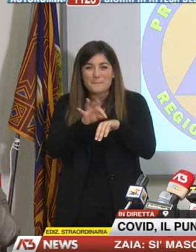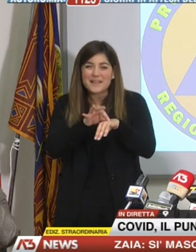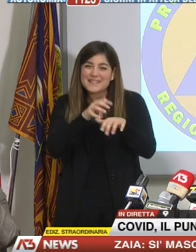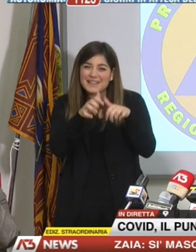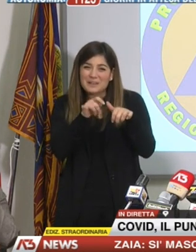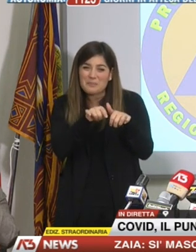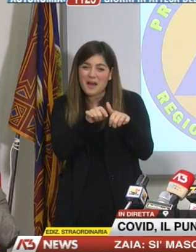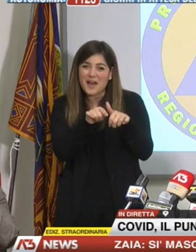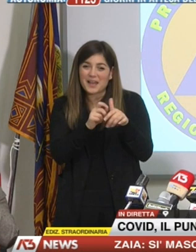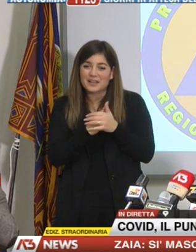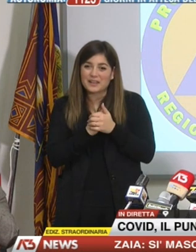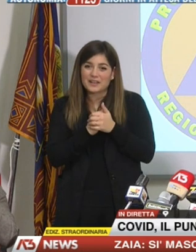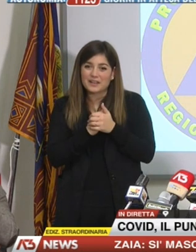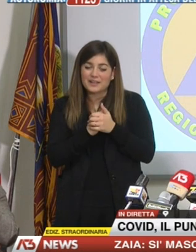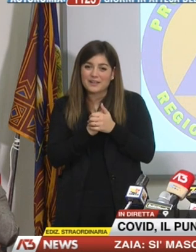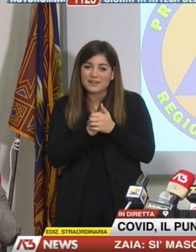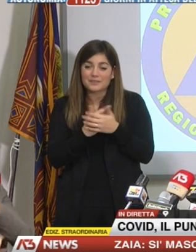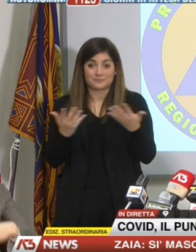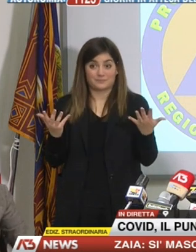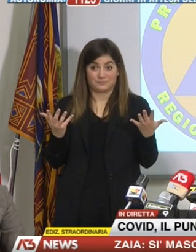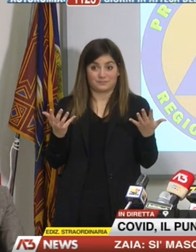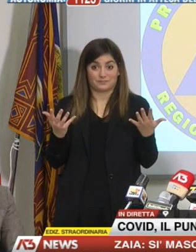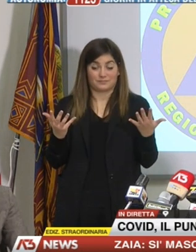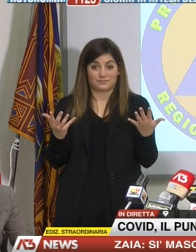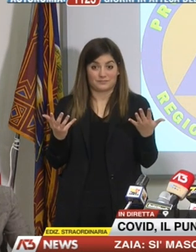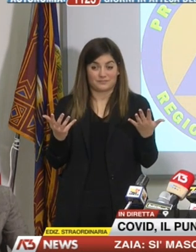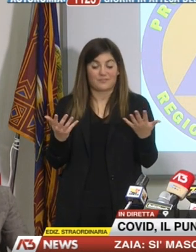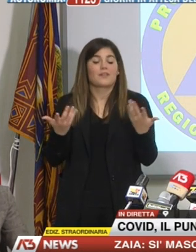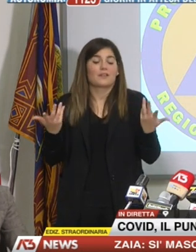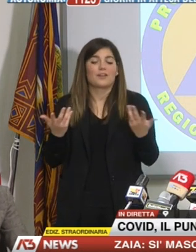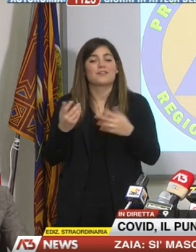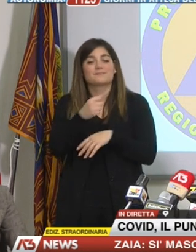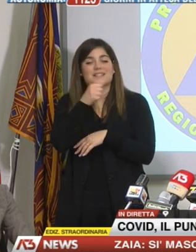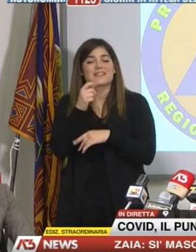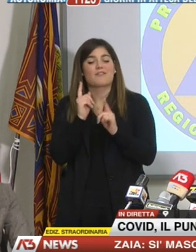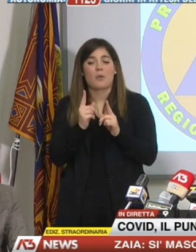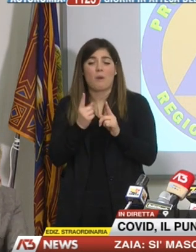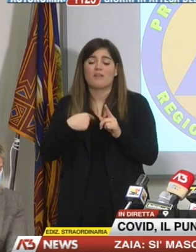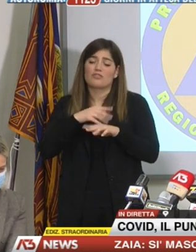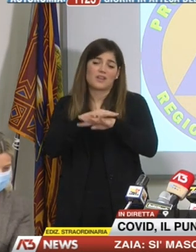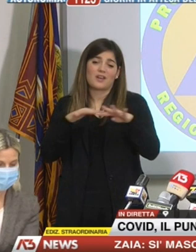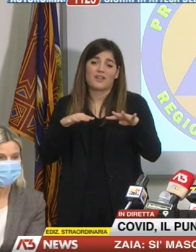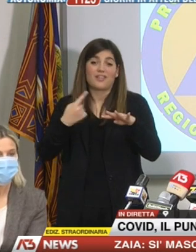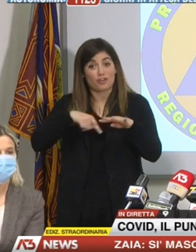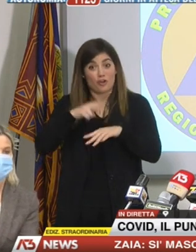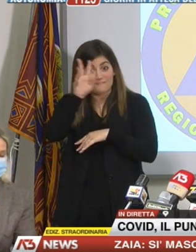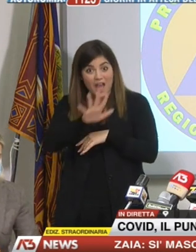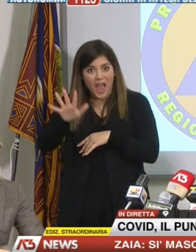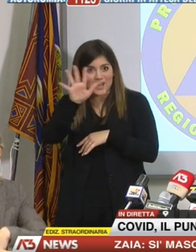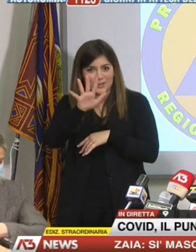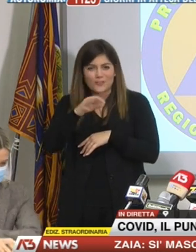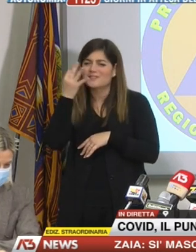E per me è fondamentale dire che bisogna fare rete e far squadra. Noi Veneti abbiamo sempre vinto le battaglie perché abbiamo